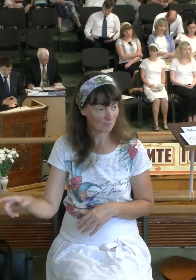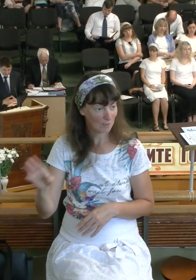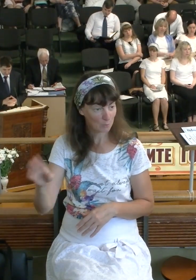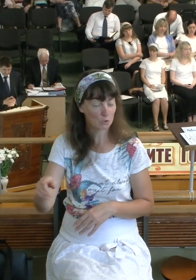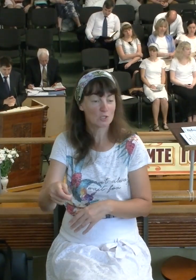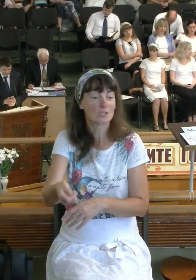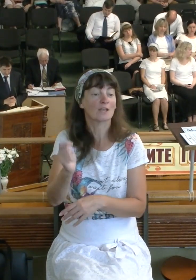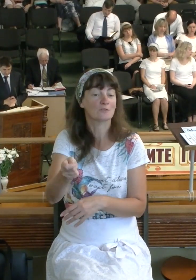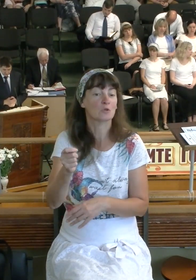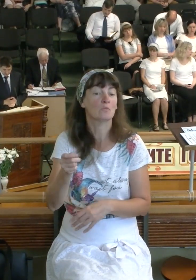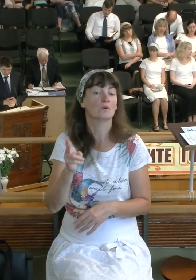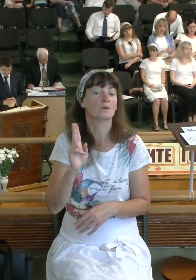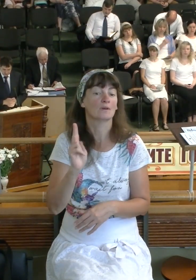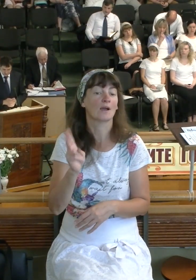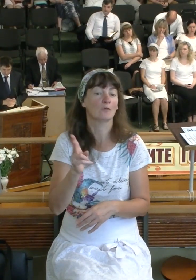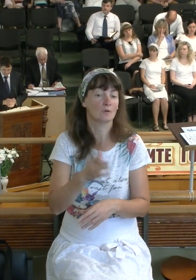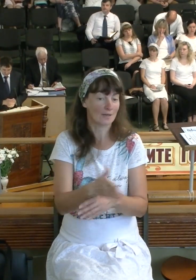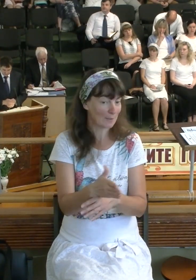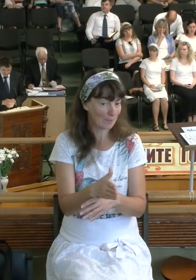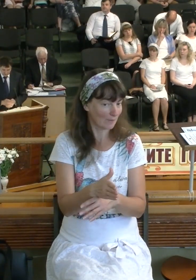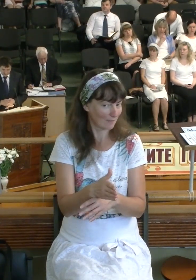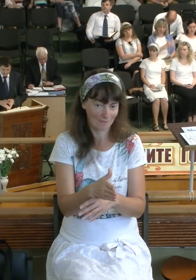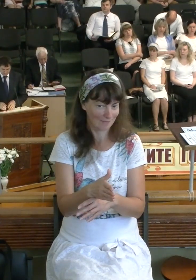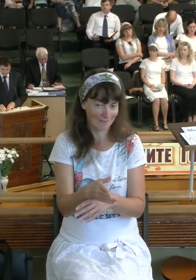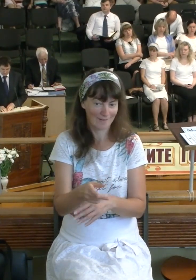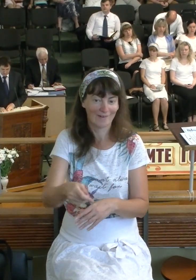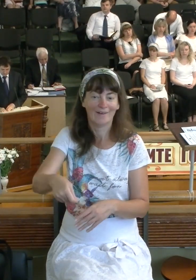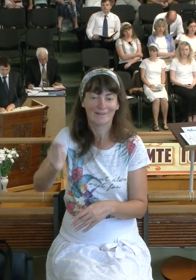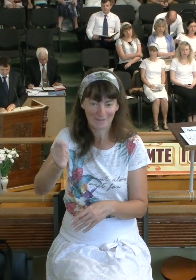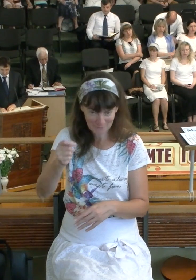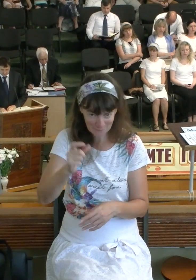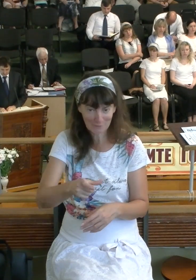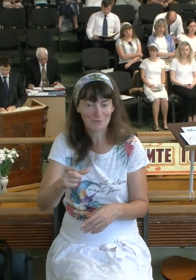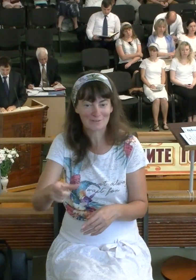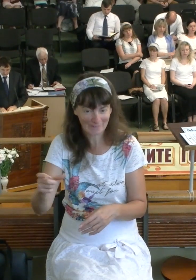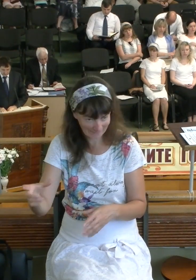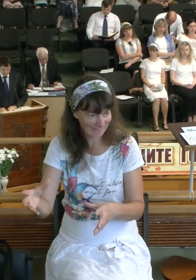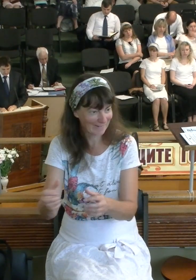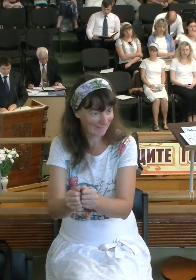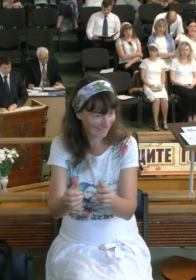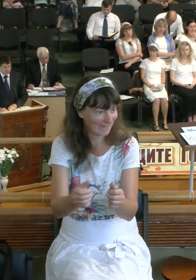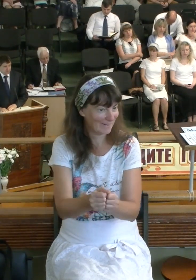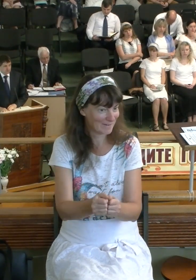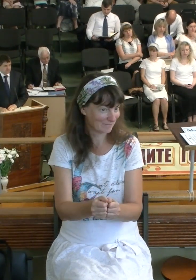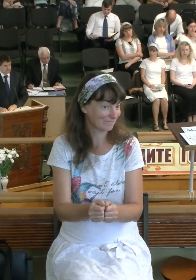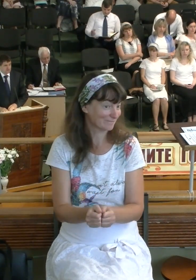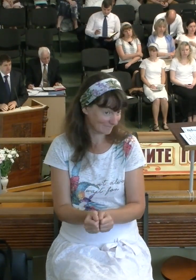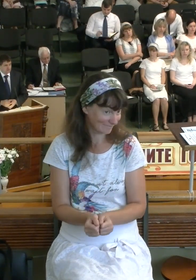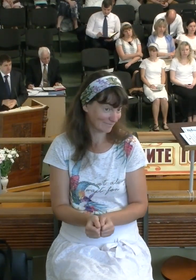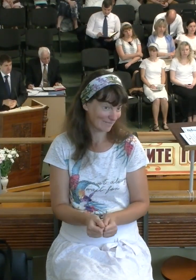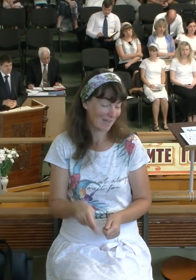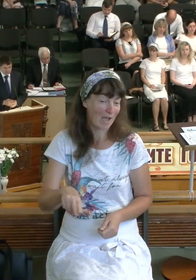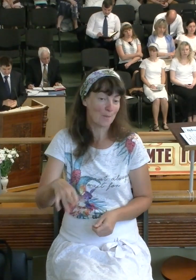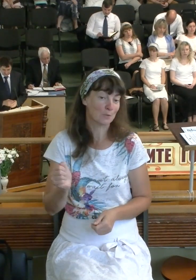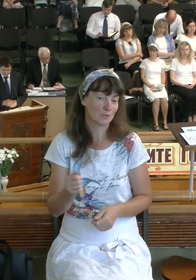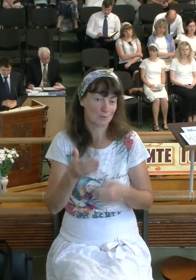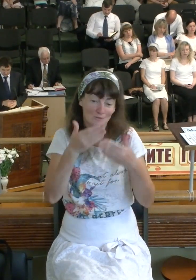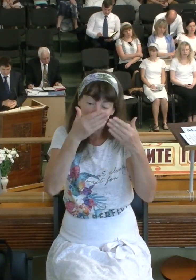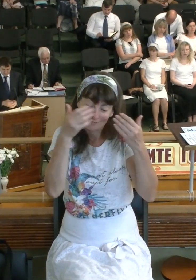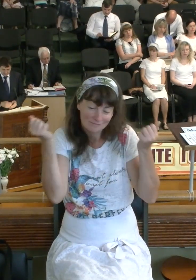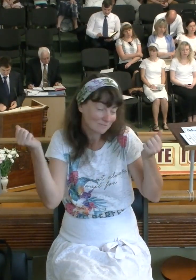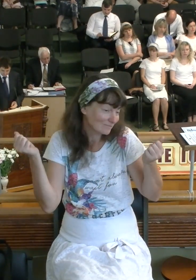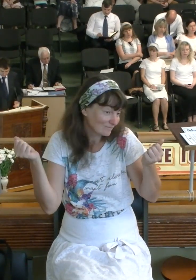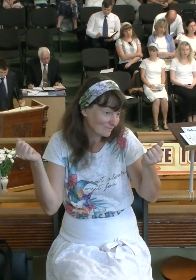Иисуса Христа. То есть Петр очень горячий был, очень быстрый. Погода Петра, она очень быстро